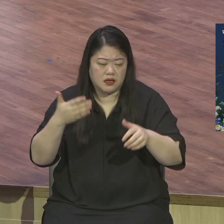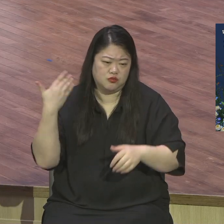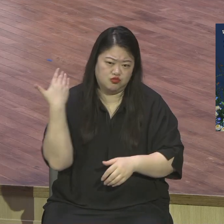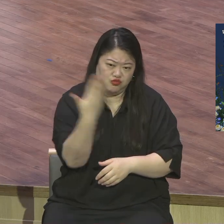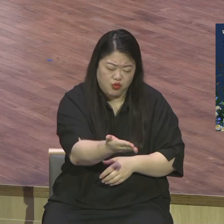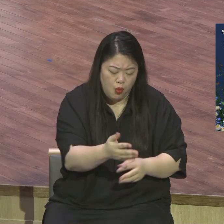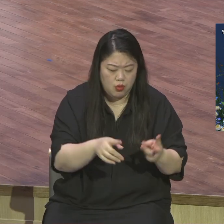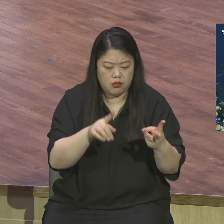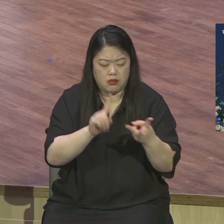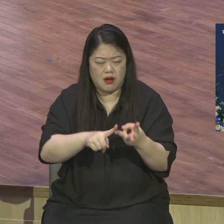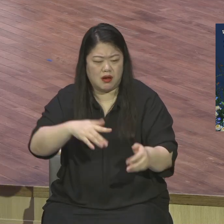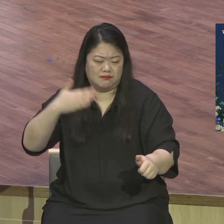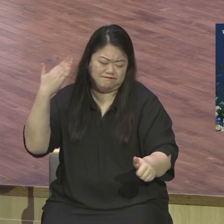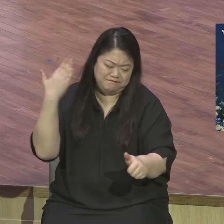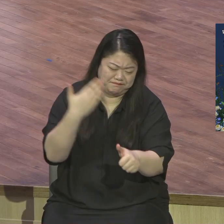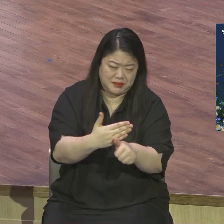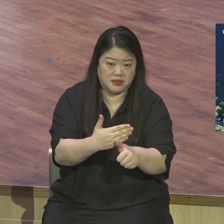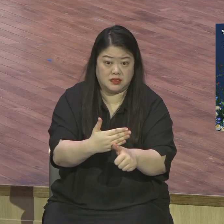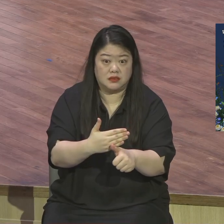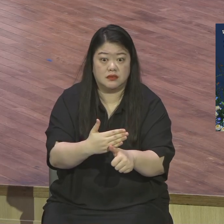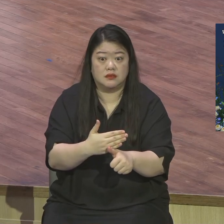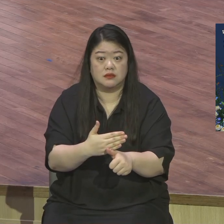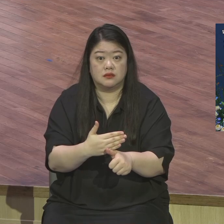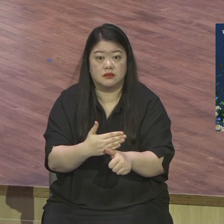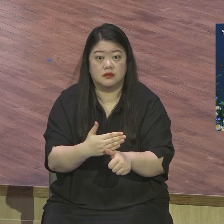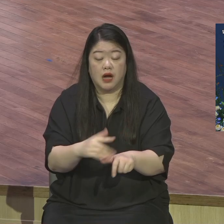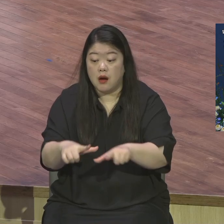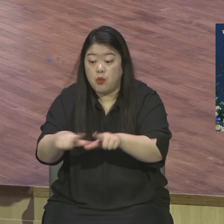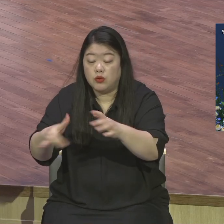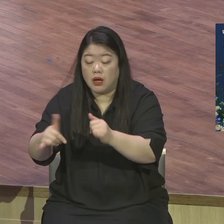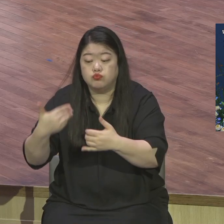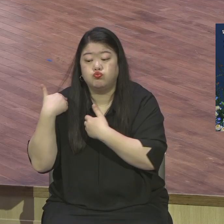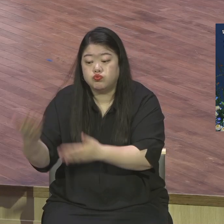참수하고 예수 믿는 기독교에만 잡아가죠